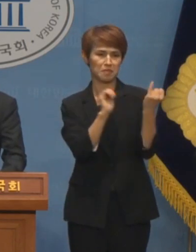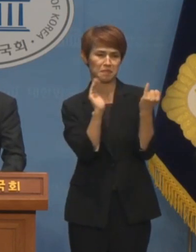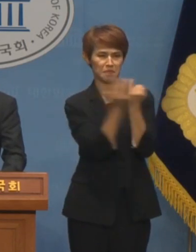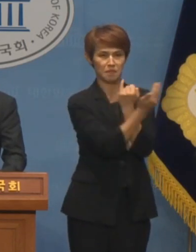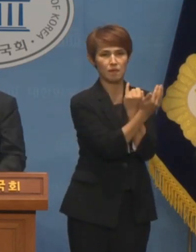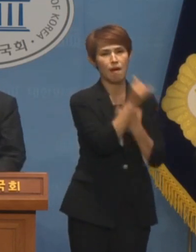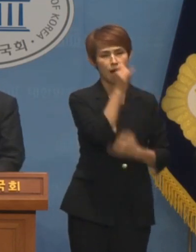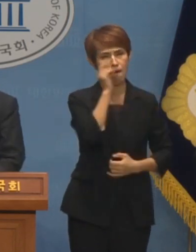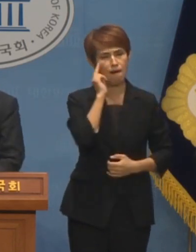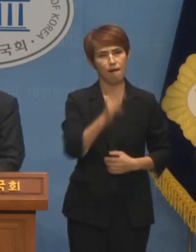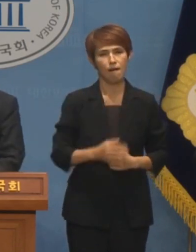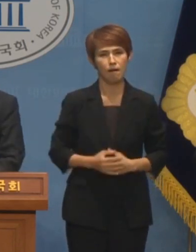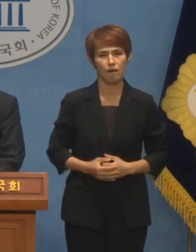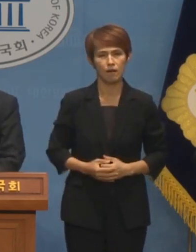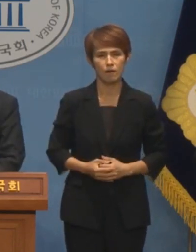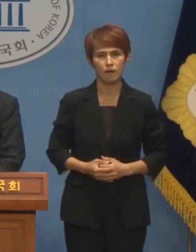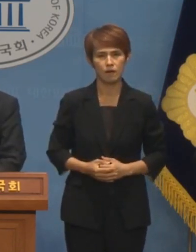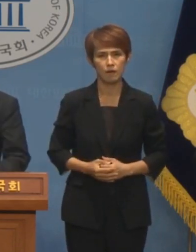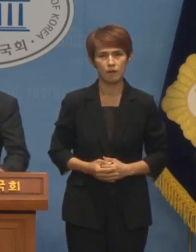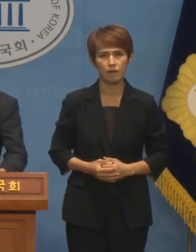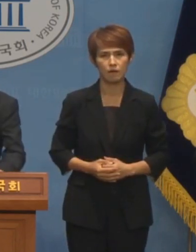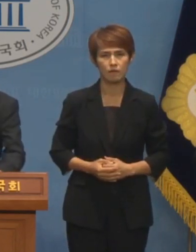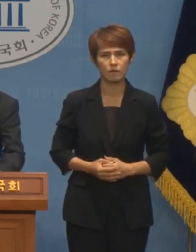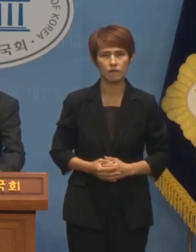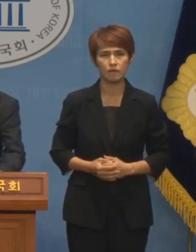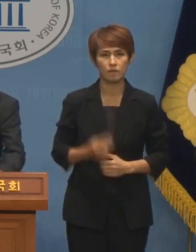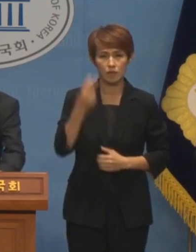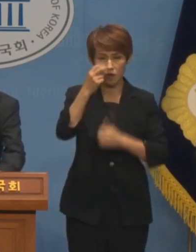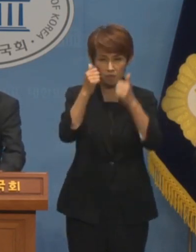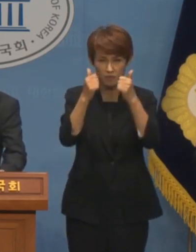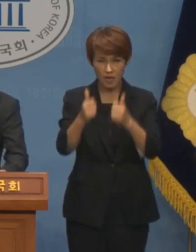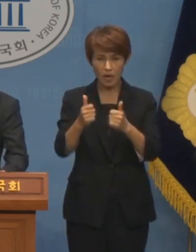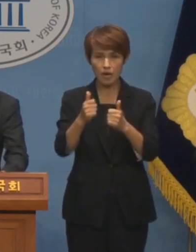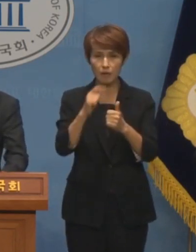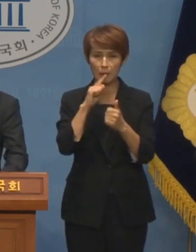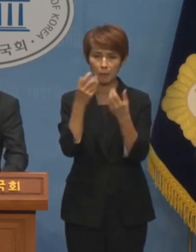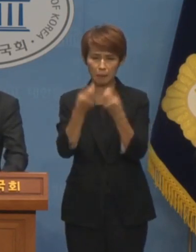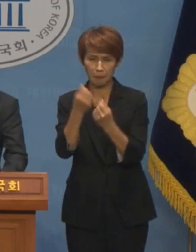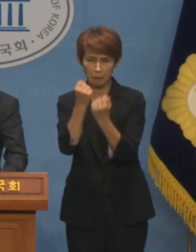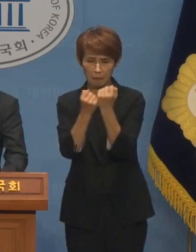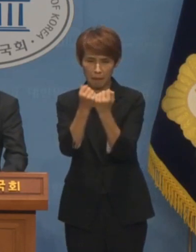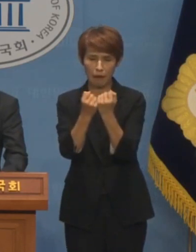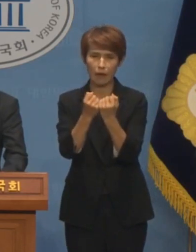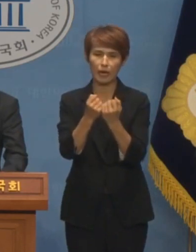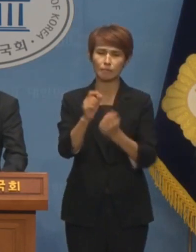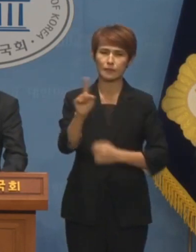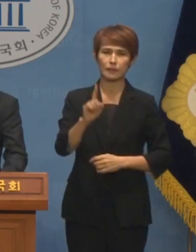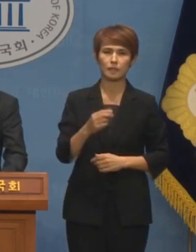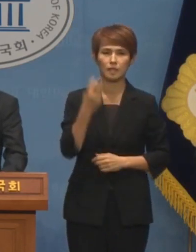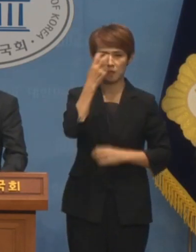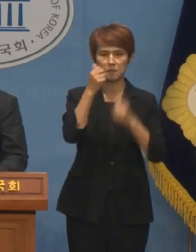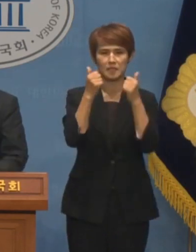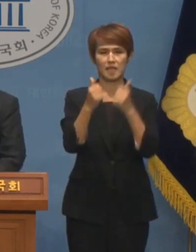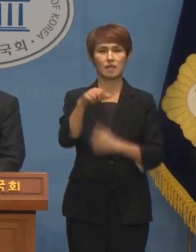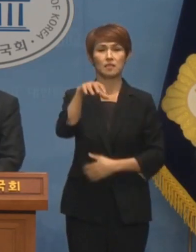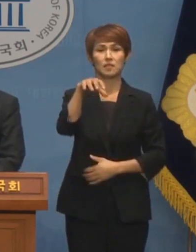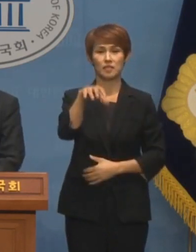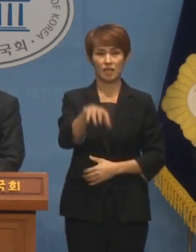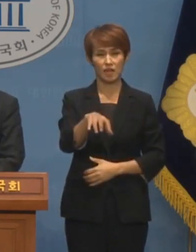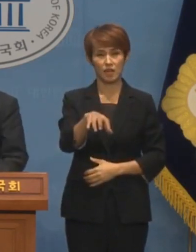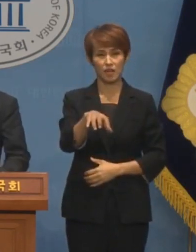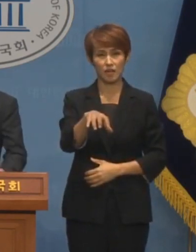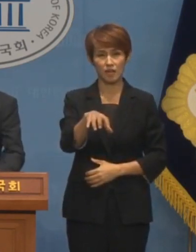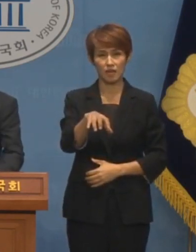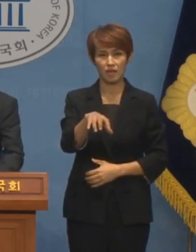이유로 들은 검찰의 해명은 더욱 구차하기만 합니다. 검찰청사와